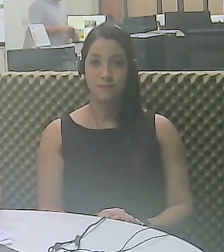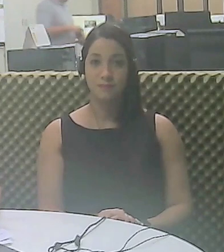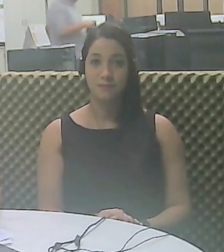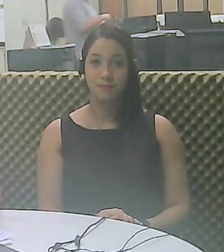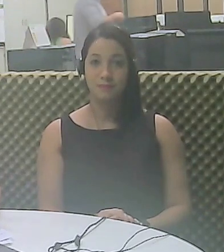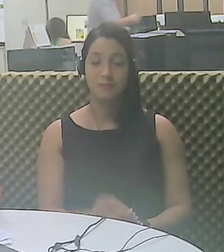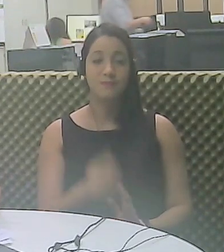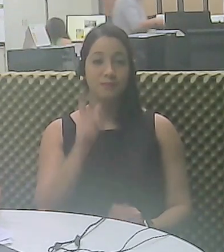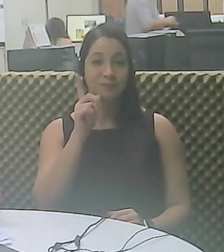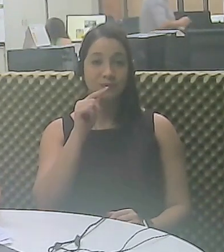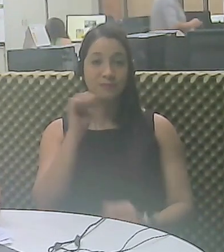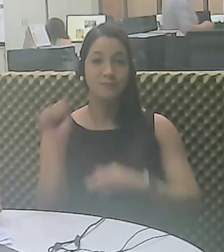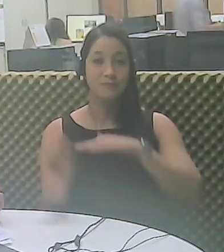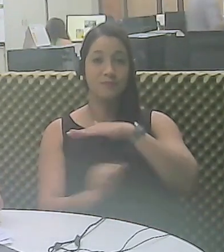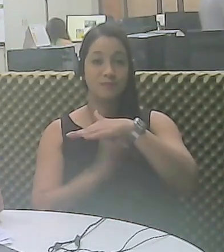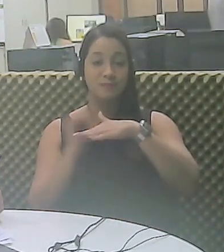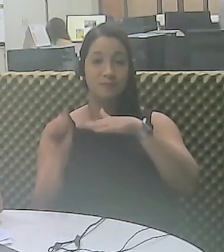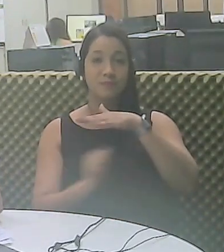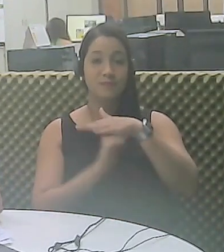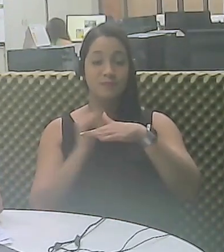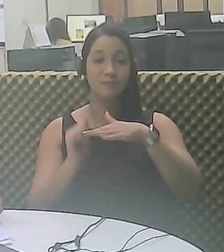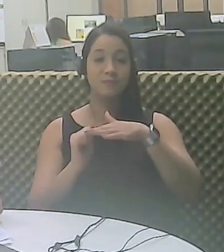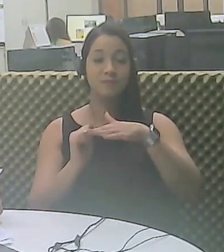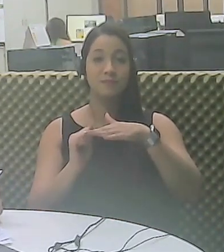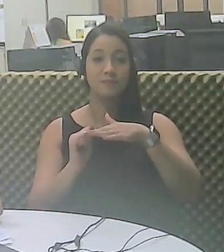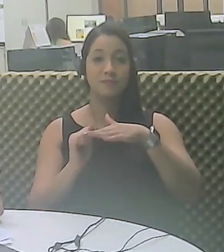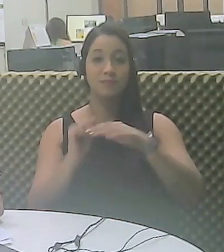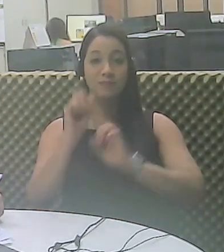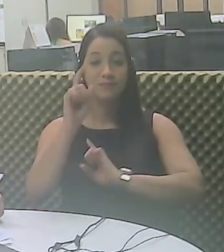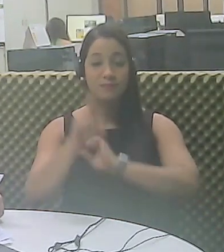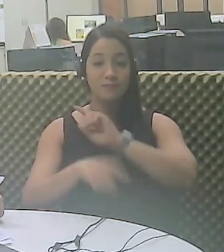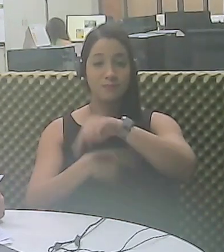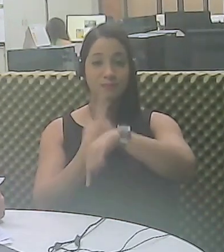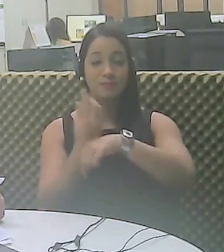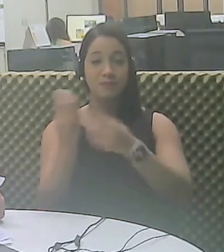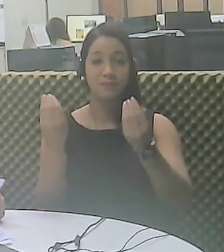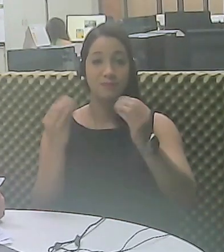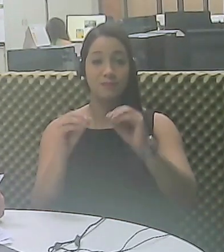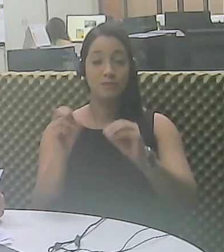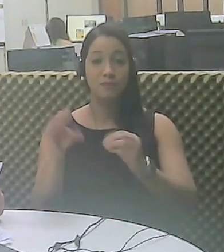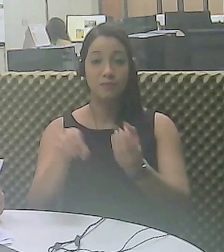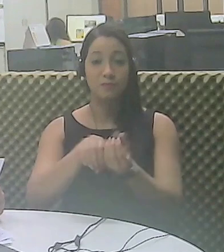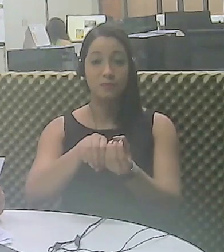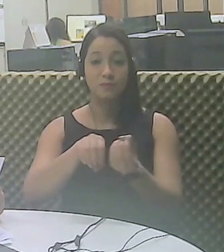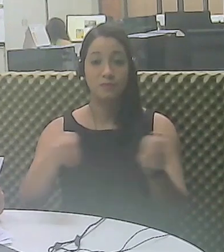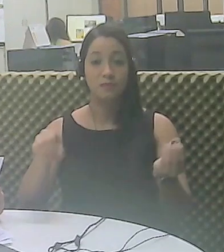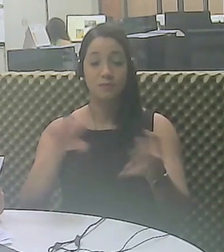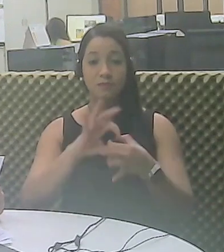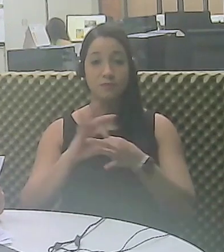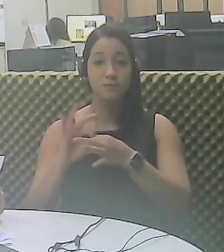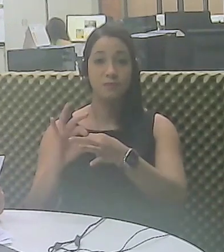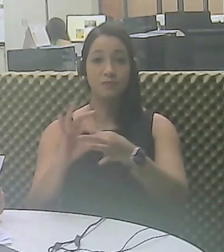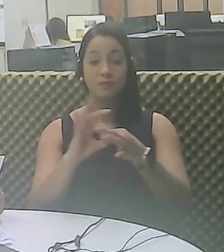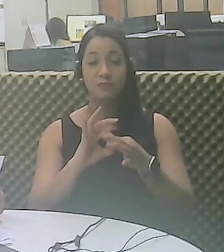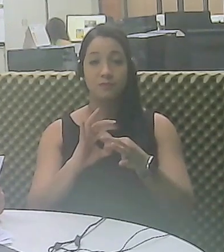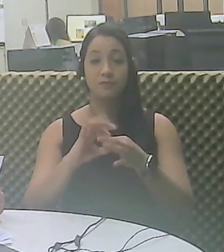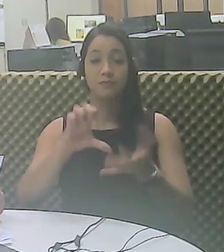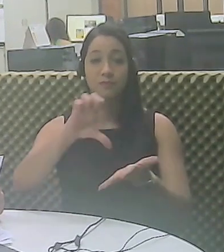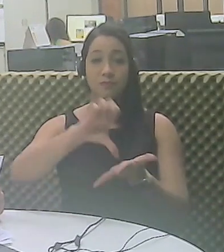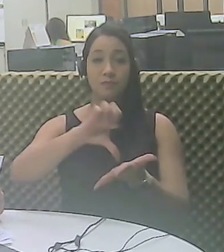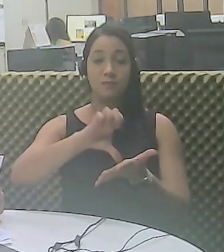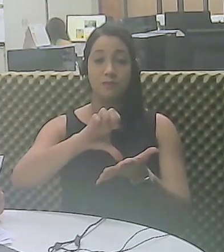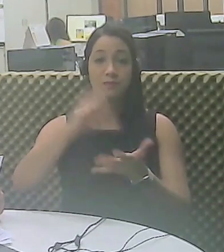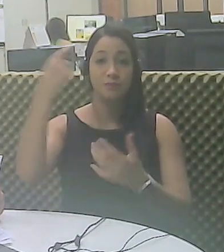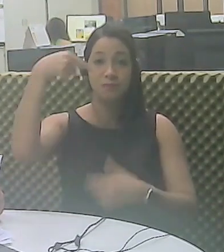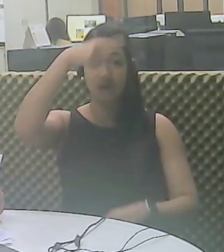O Departamento Municipal de Água e Esgoto, DEMAI, avança com a instalação de nova adutora que vai interligar o Centro de Reservação